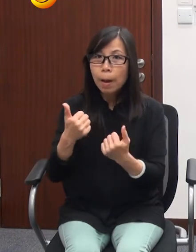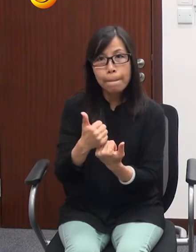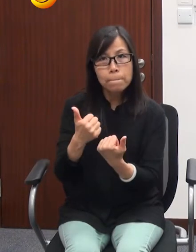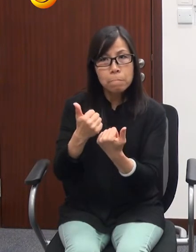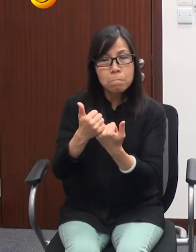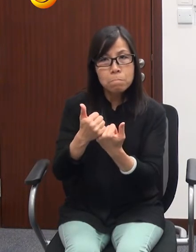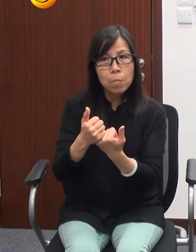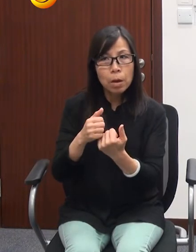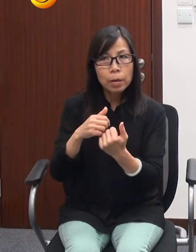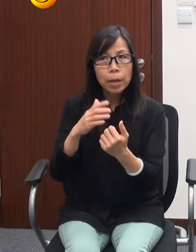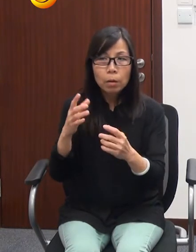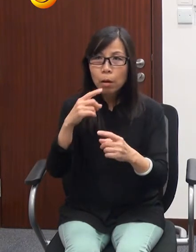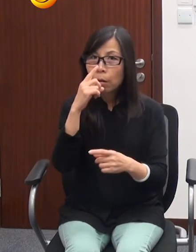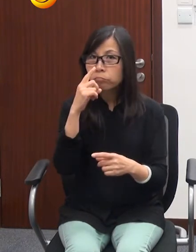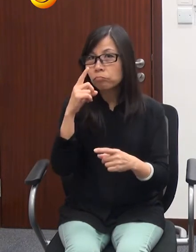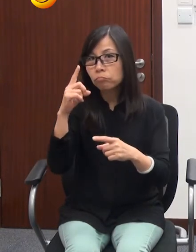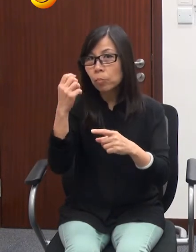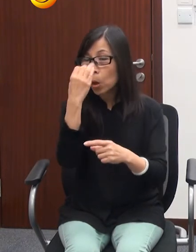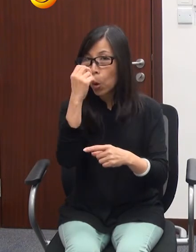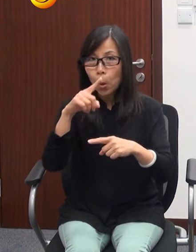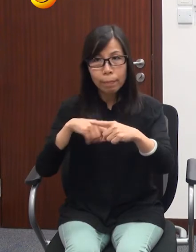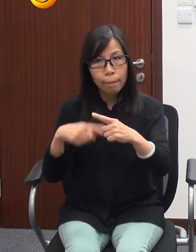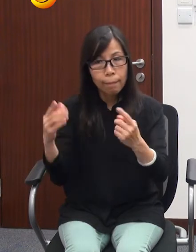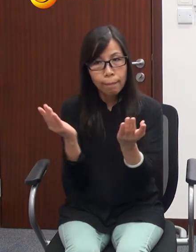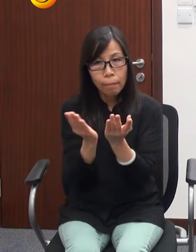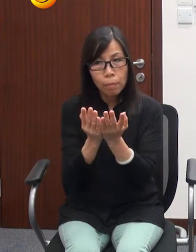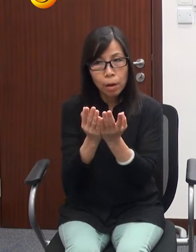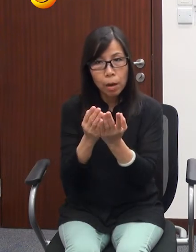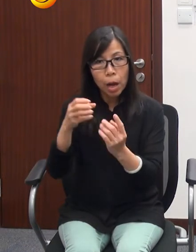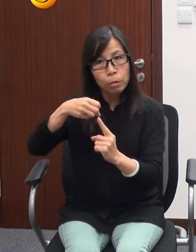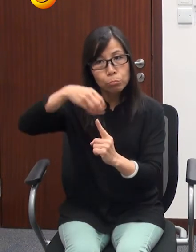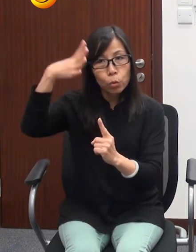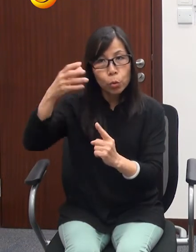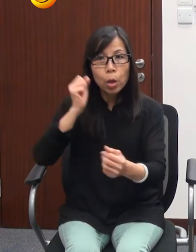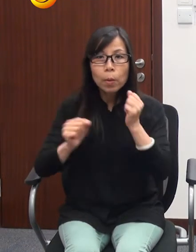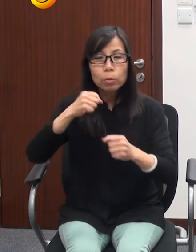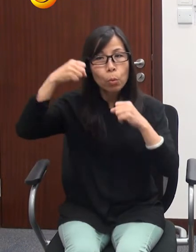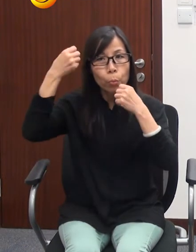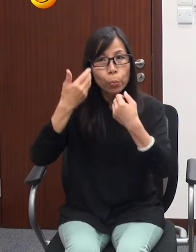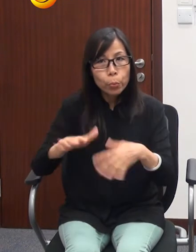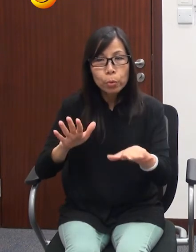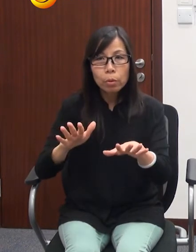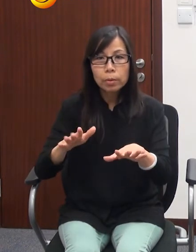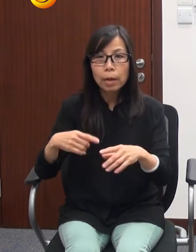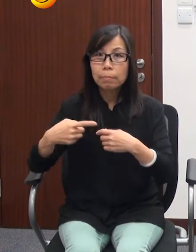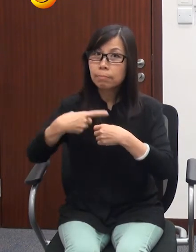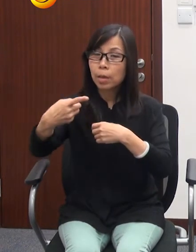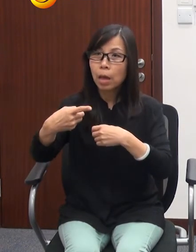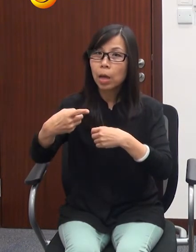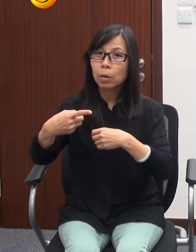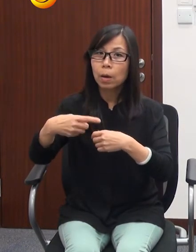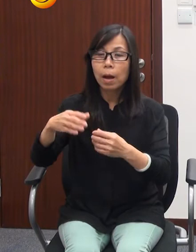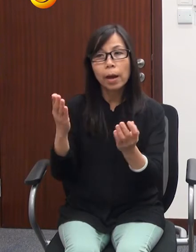碼在雨傘運動之後第一波發生在一個大園、校園、社區的那個民主運